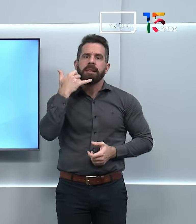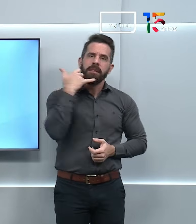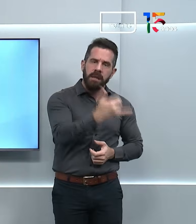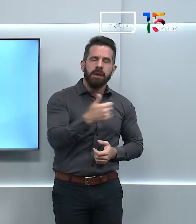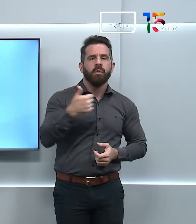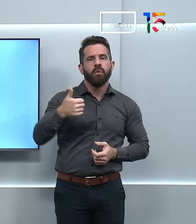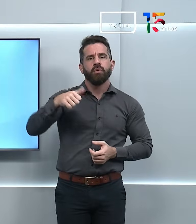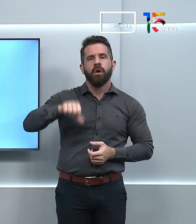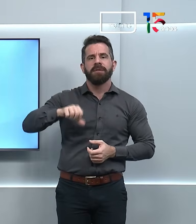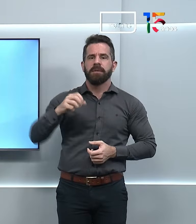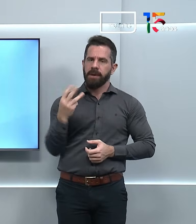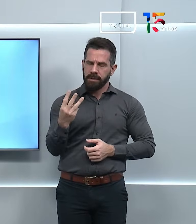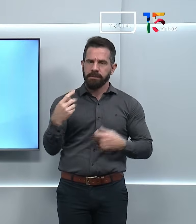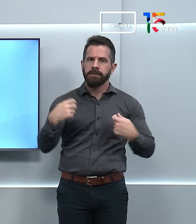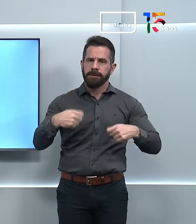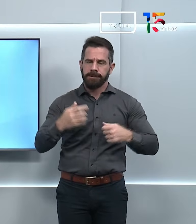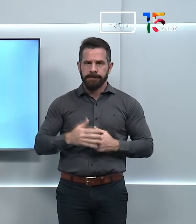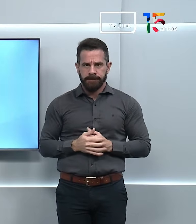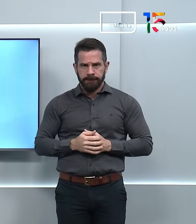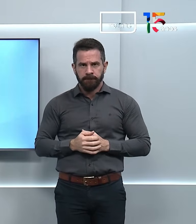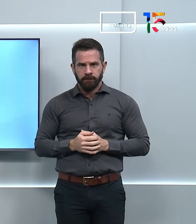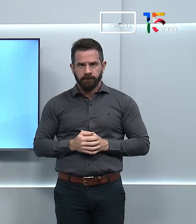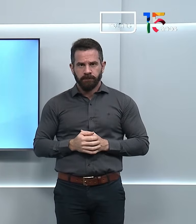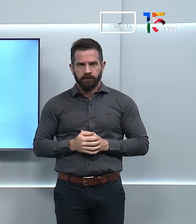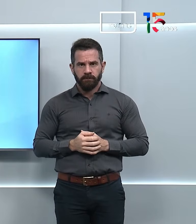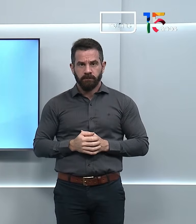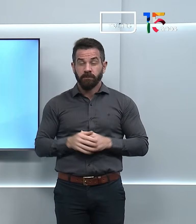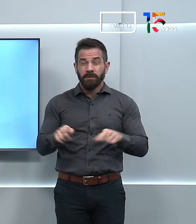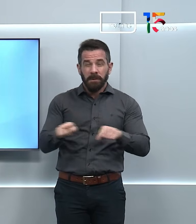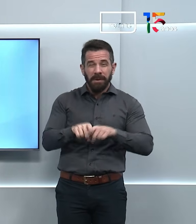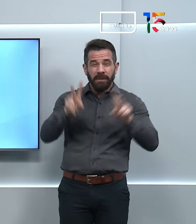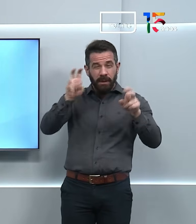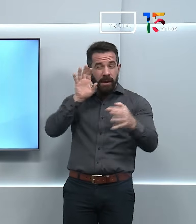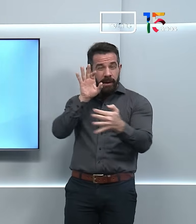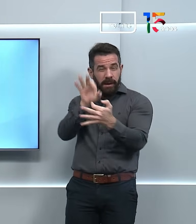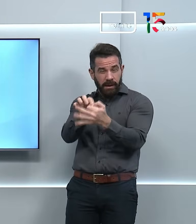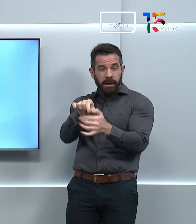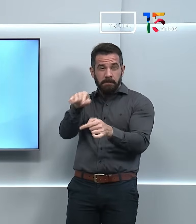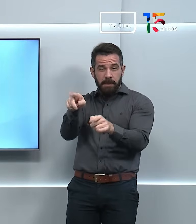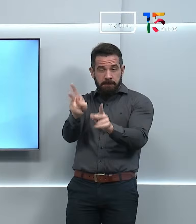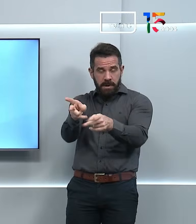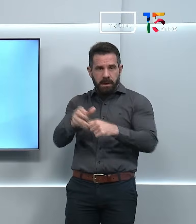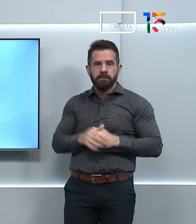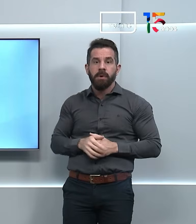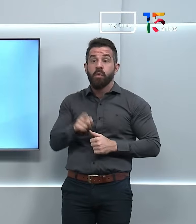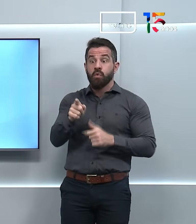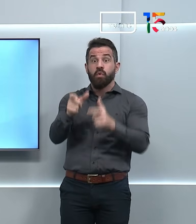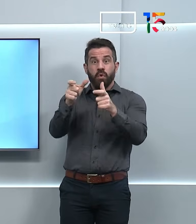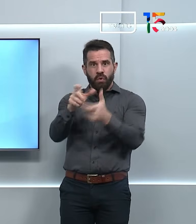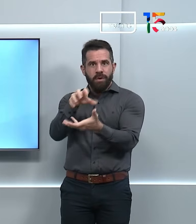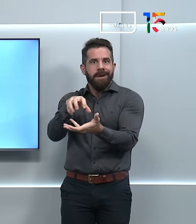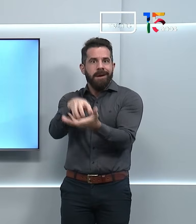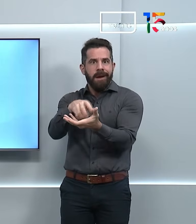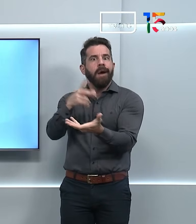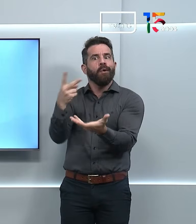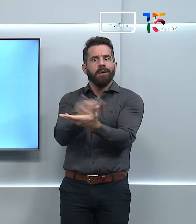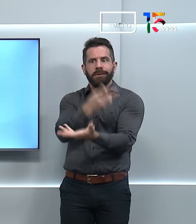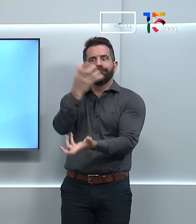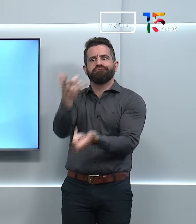de Bombeiros no 193. E ainda sobre esse assunto, uma das unidades de conservação atingida, foi na